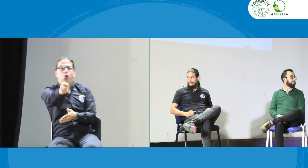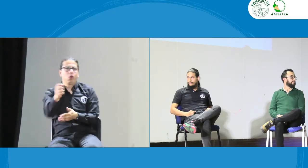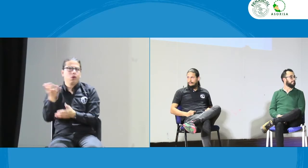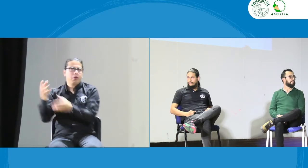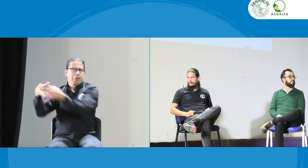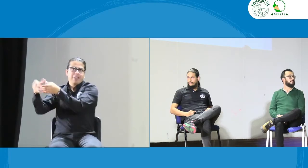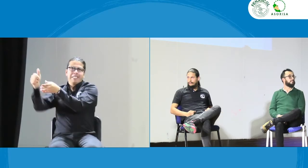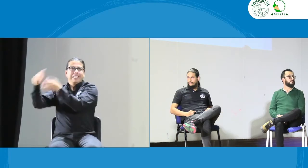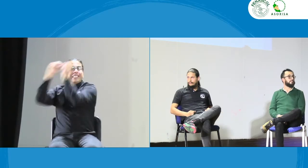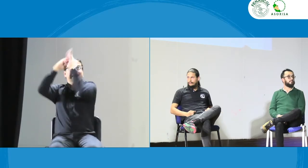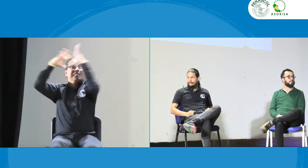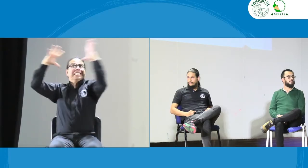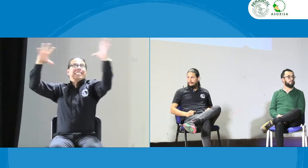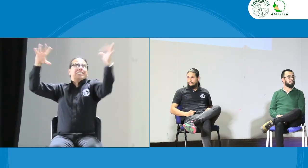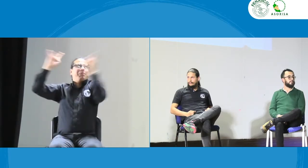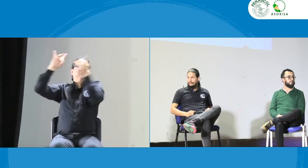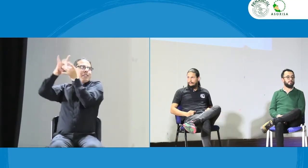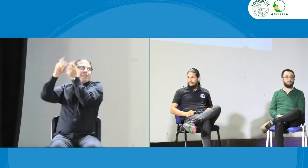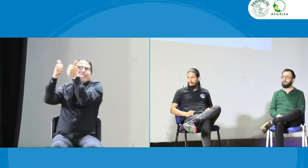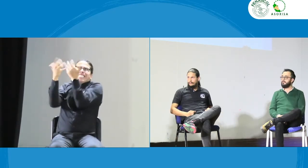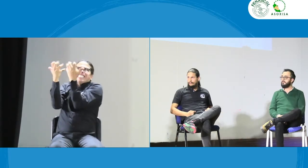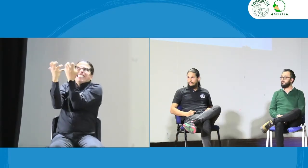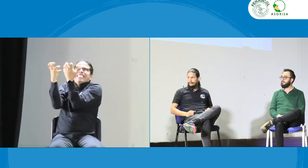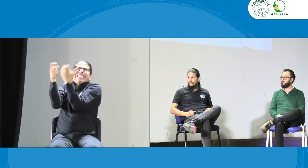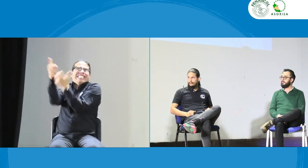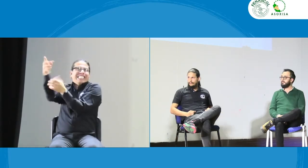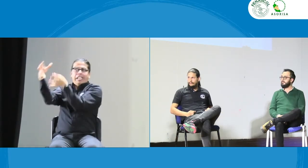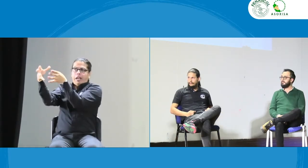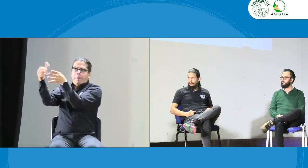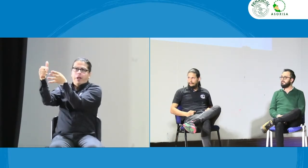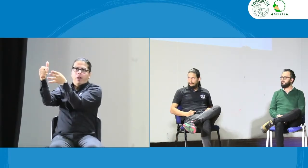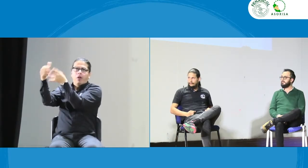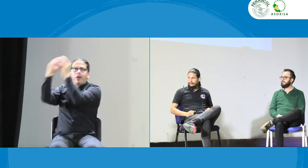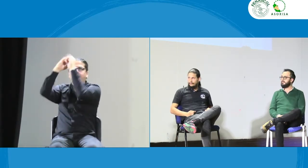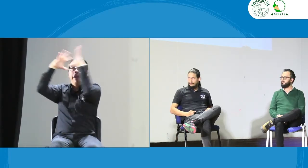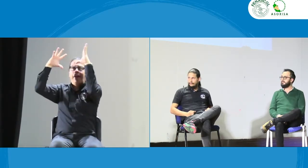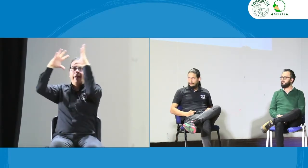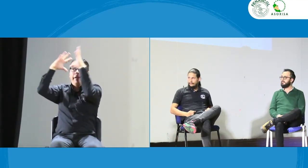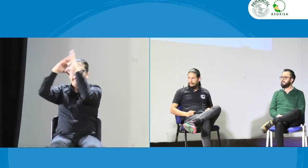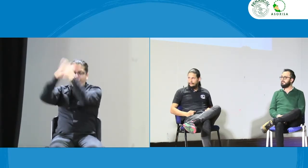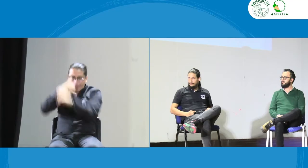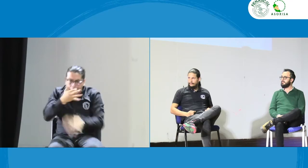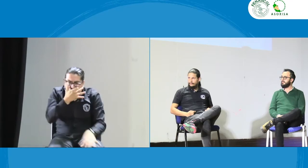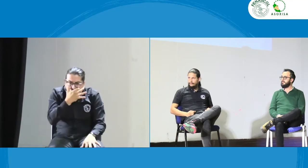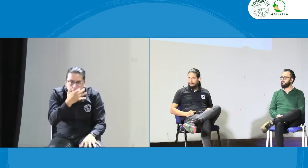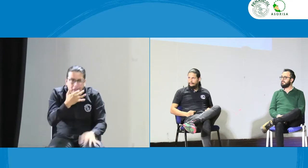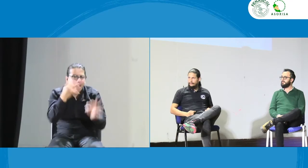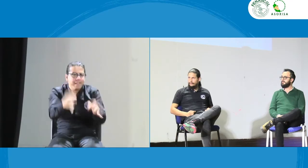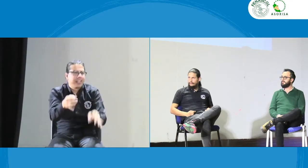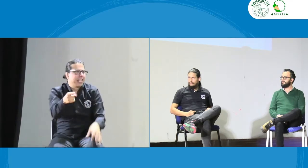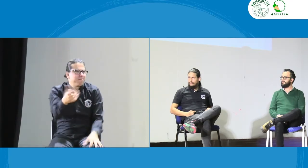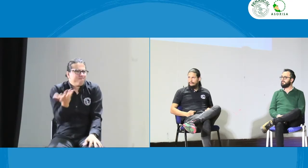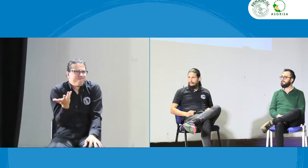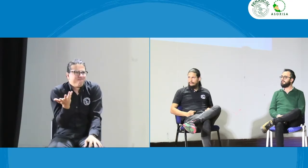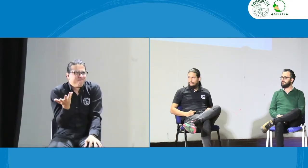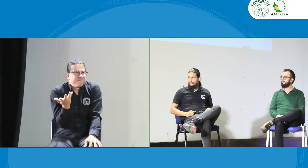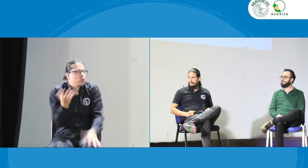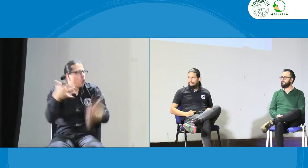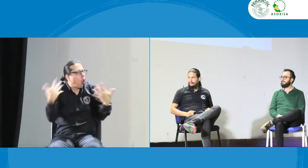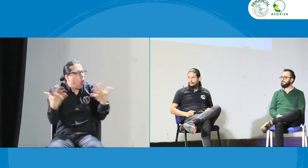solicitudes o que pudieran sancionar? ¿Qué es lo que ustedes se esperan? Porque sabemos pues que tenemos algo